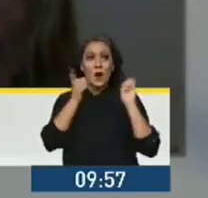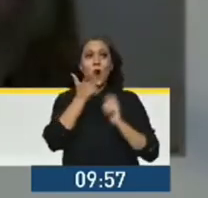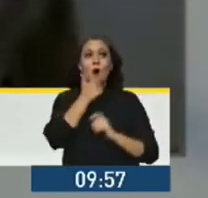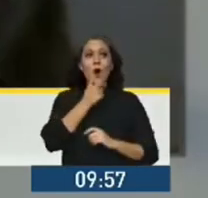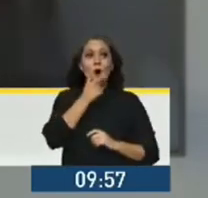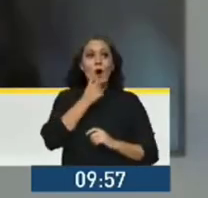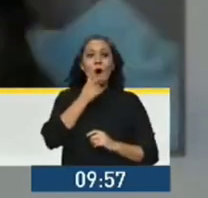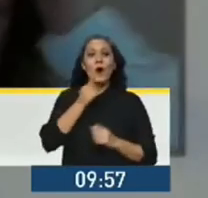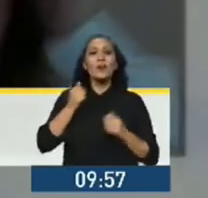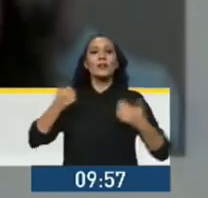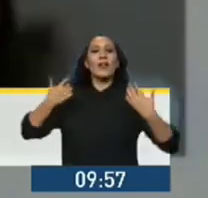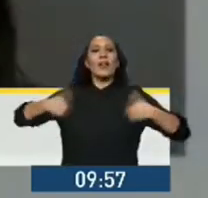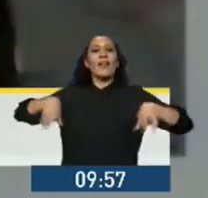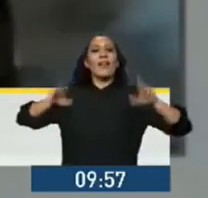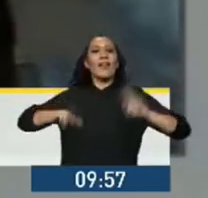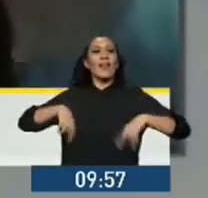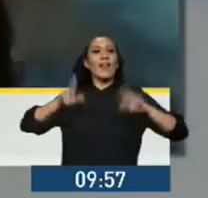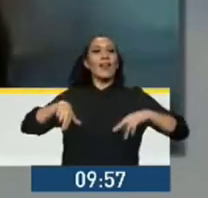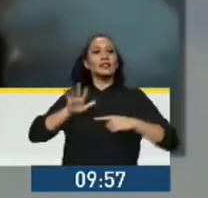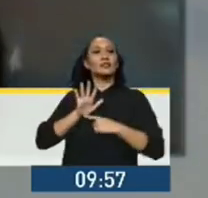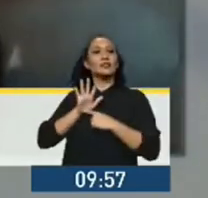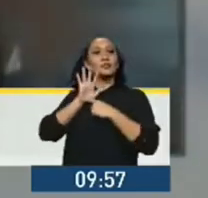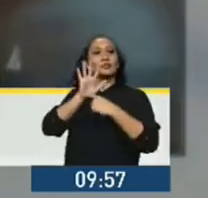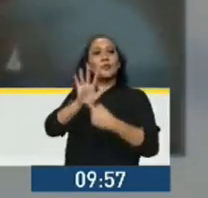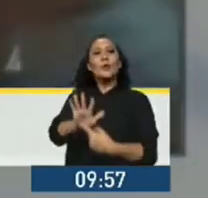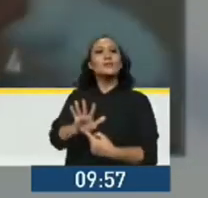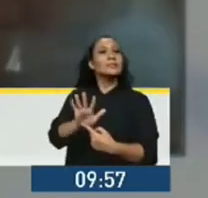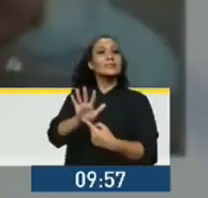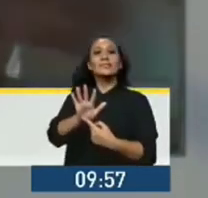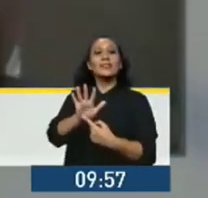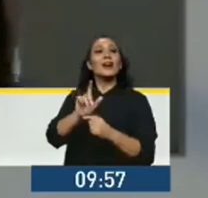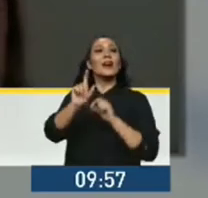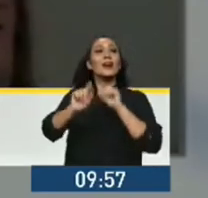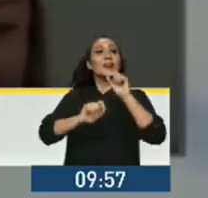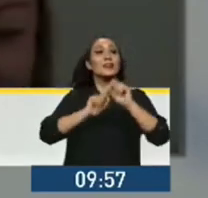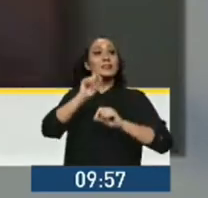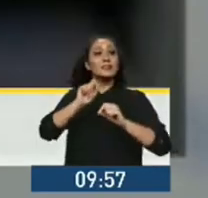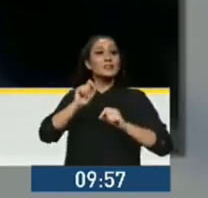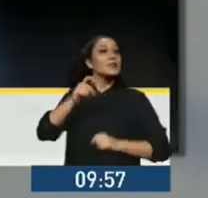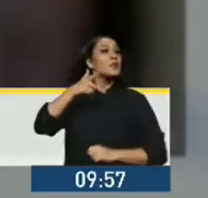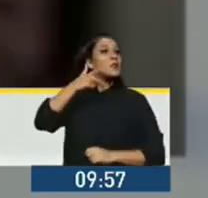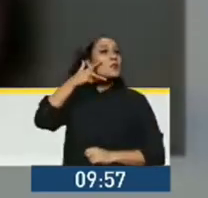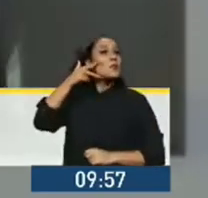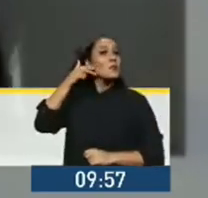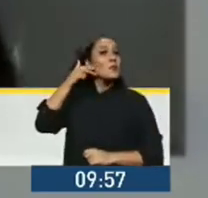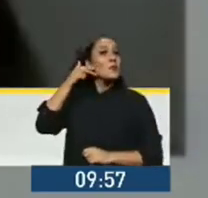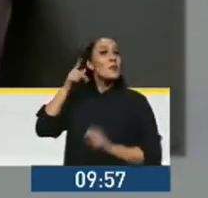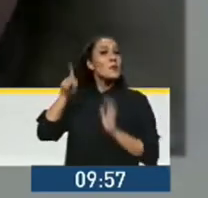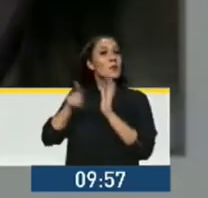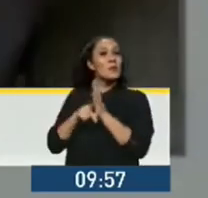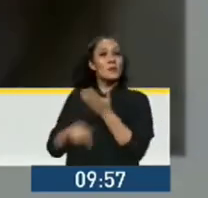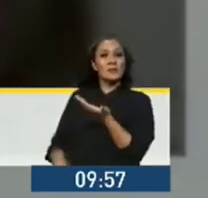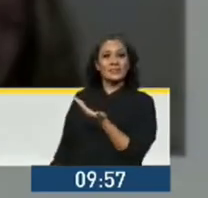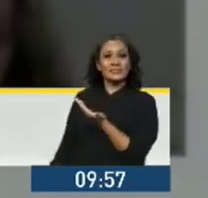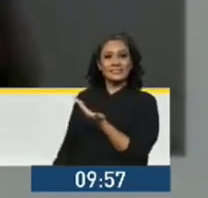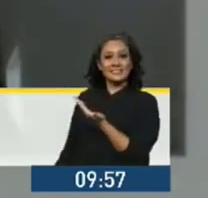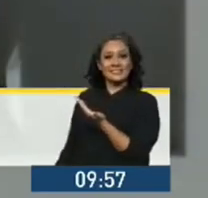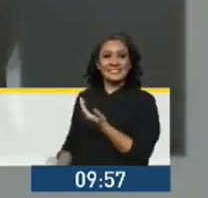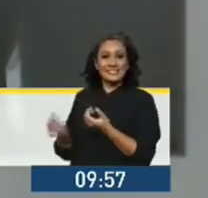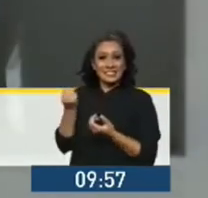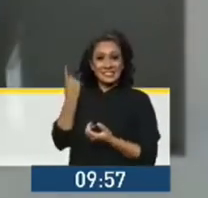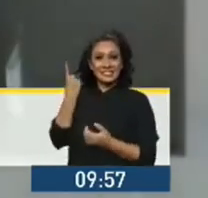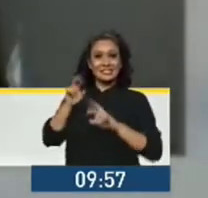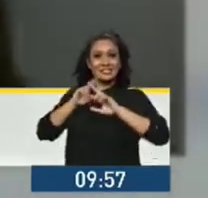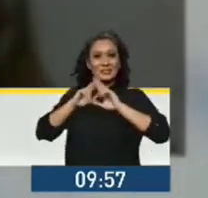uma relaxada e mostrar para o planeta inteiro a cuequinha conceitual que usa. A turma